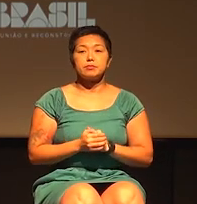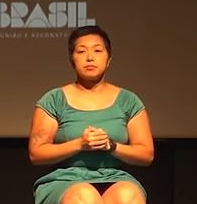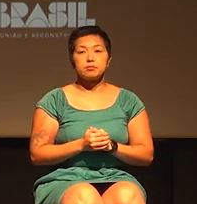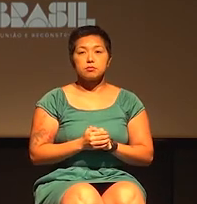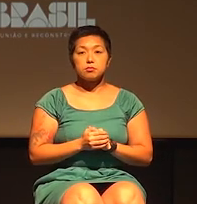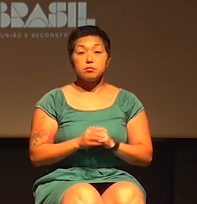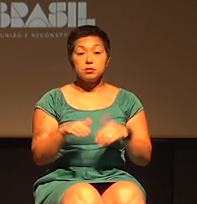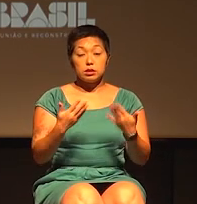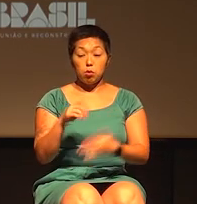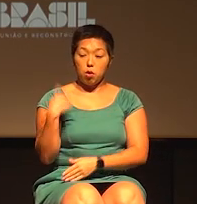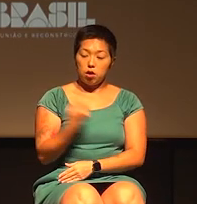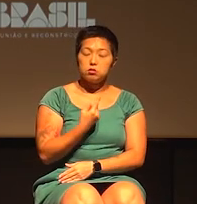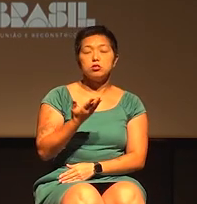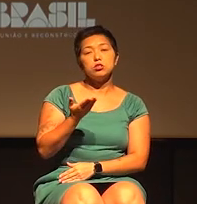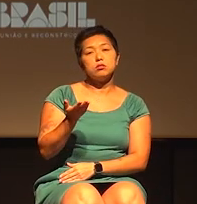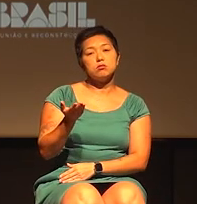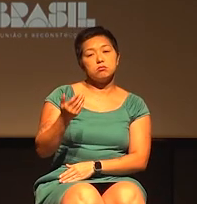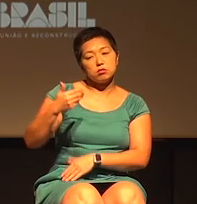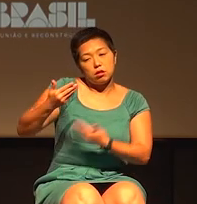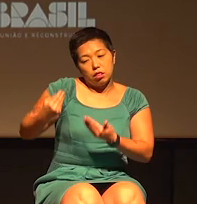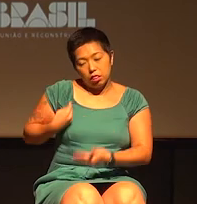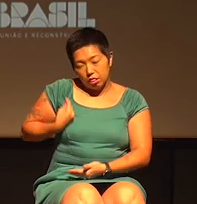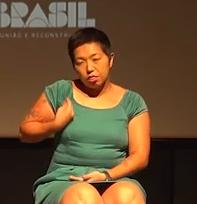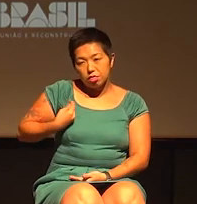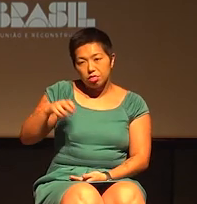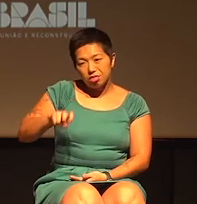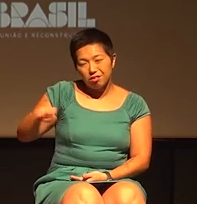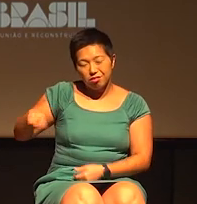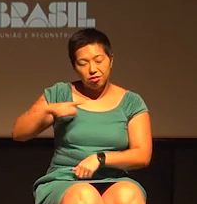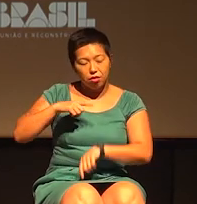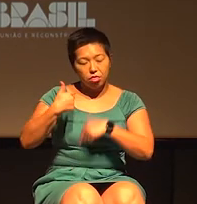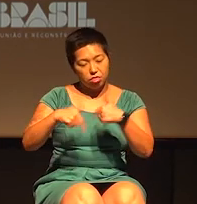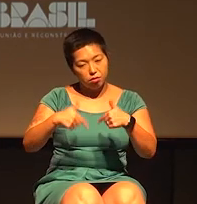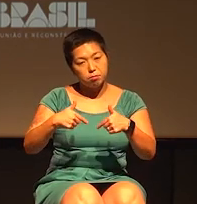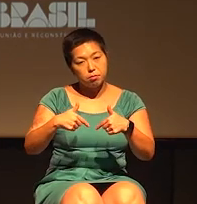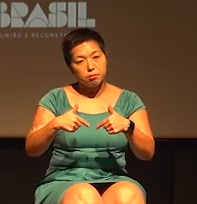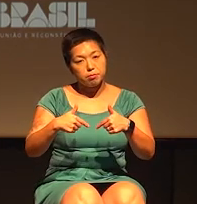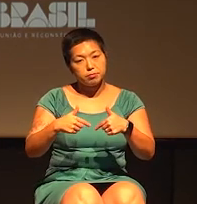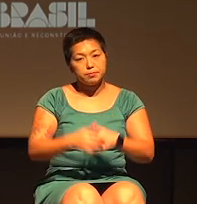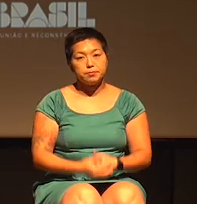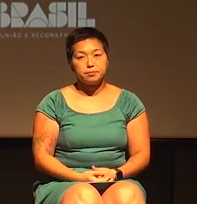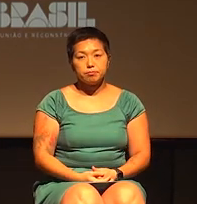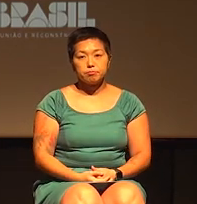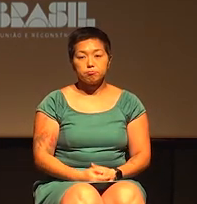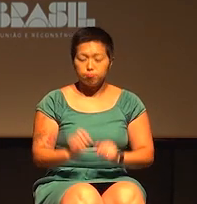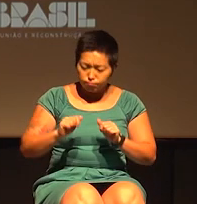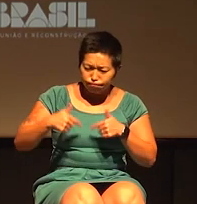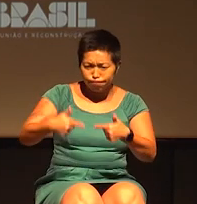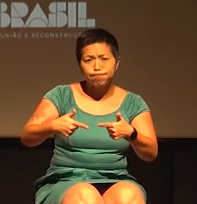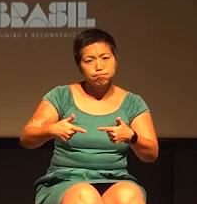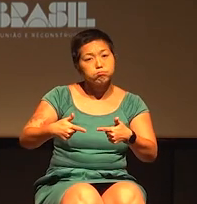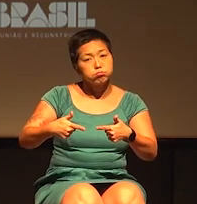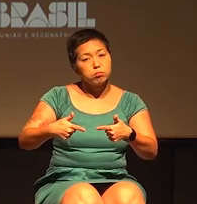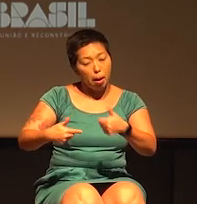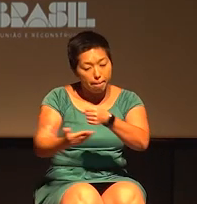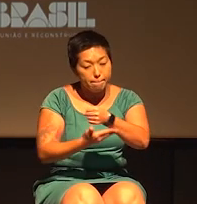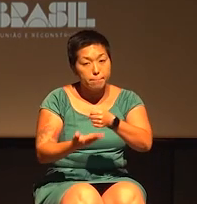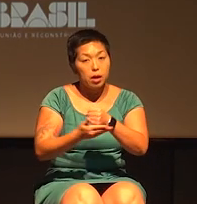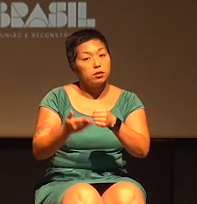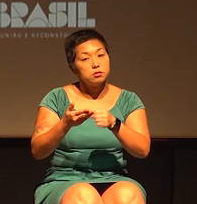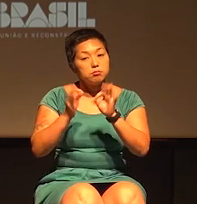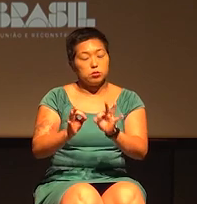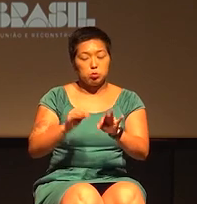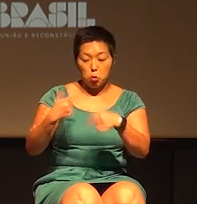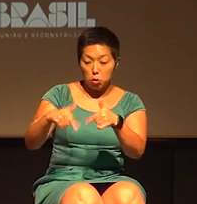queria a gente tá aqui fazendo né todas aqui tem um trabalho eh de ação de base mesmo e a gente